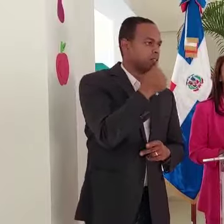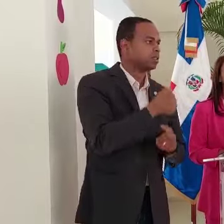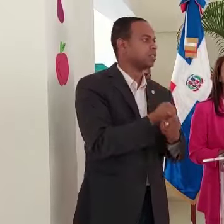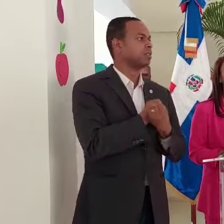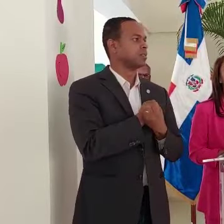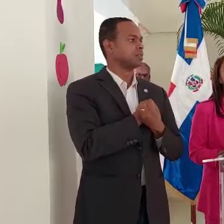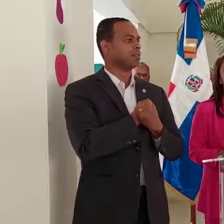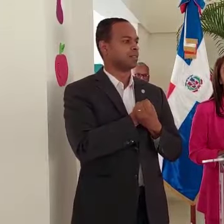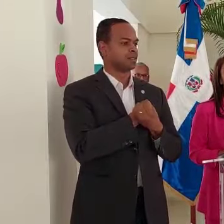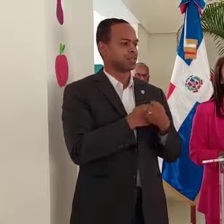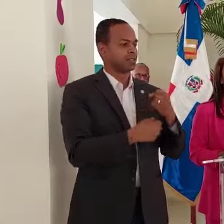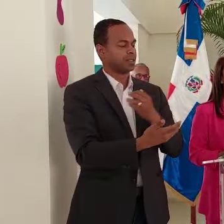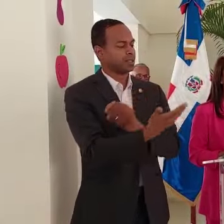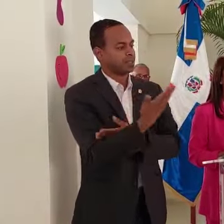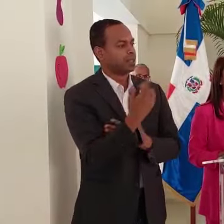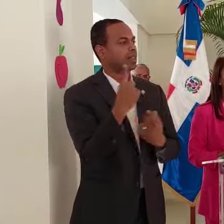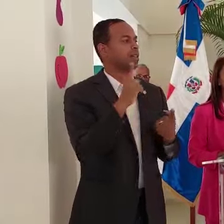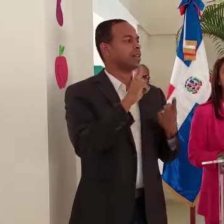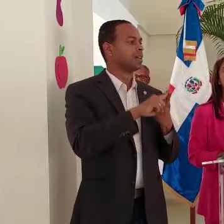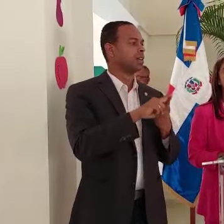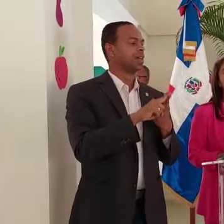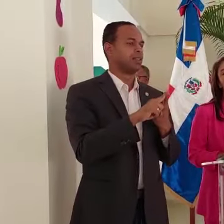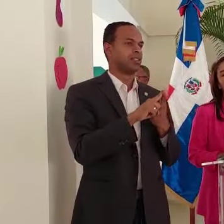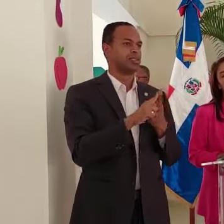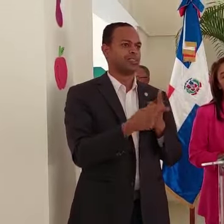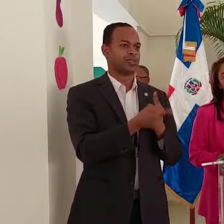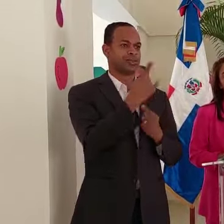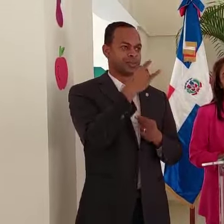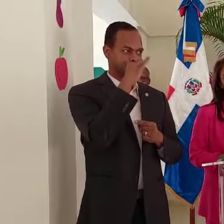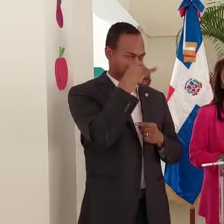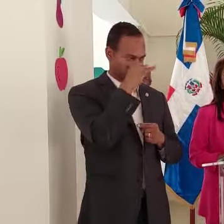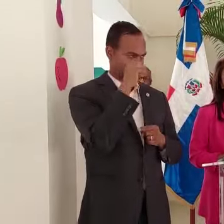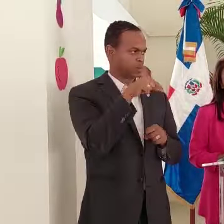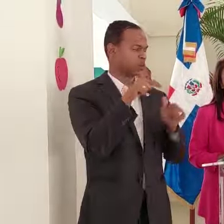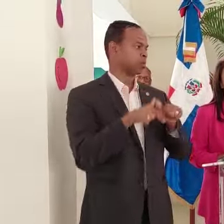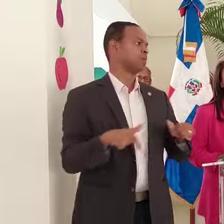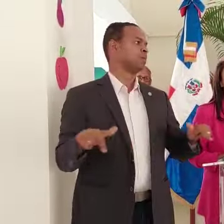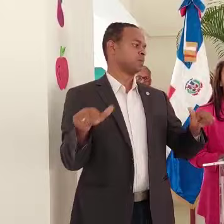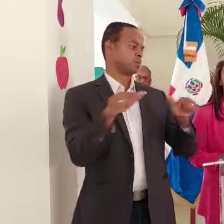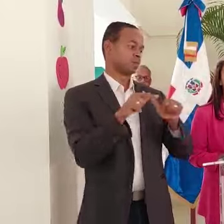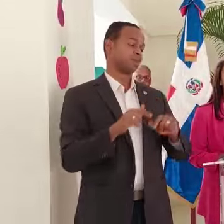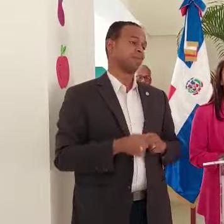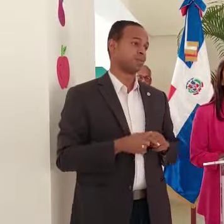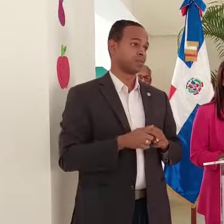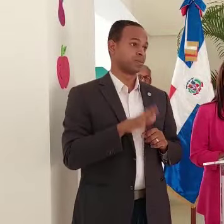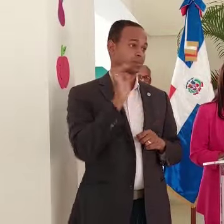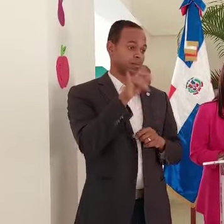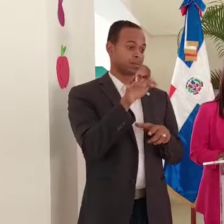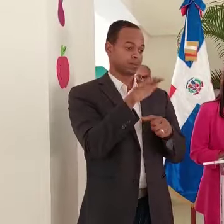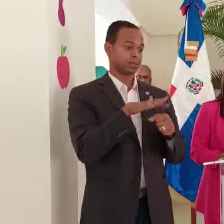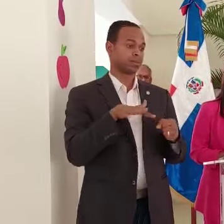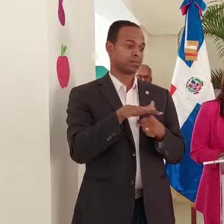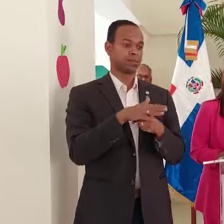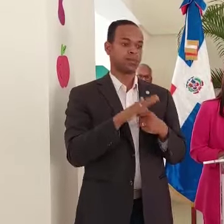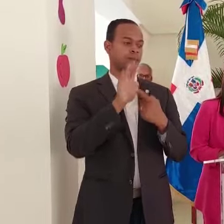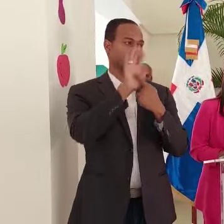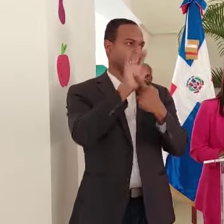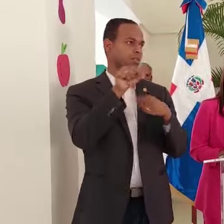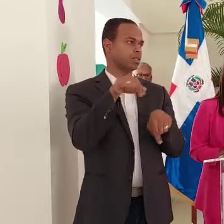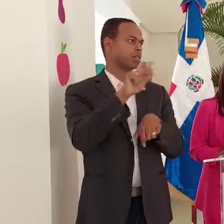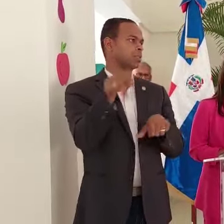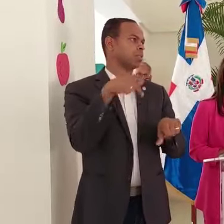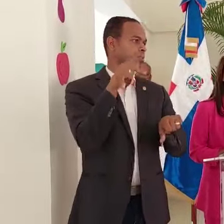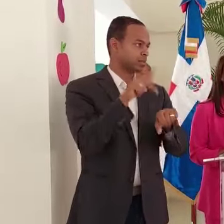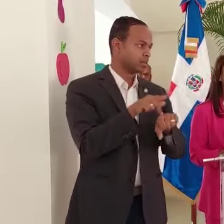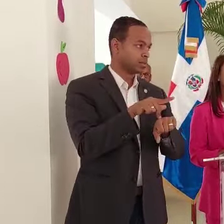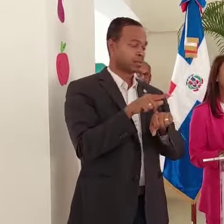desde la primera hora de la mañana hasta que quede un solo niño en este centro. Que este sea un centro modelo de esta